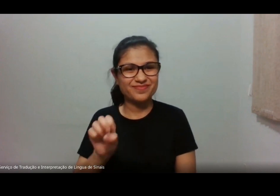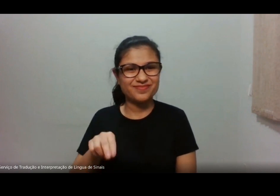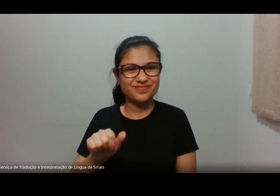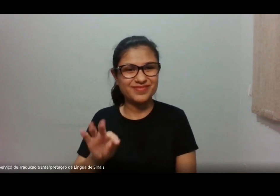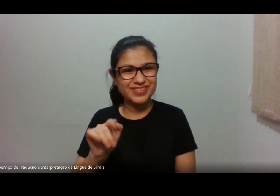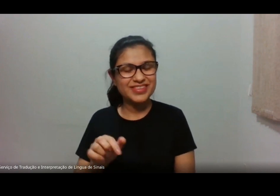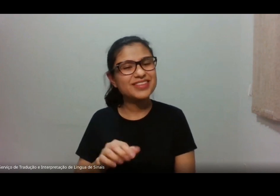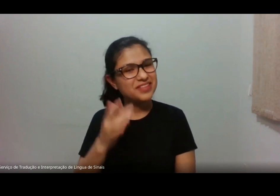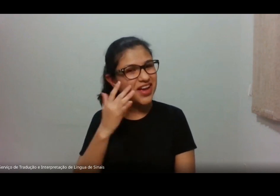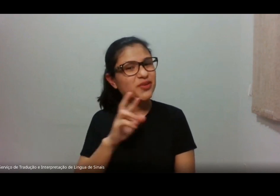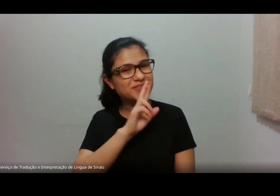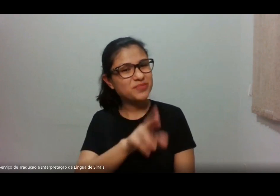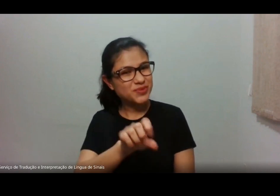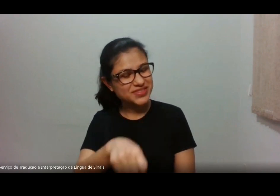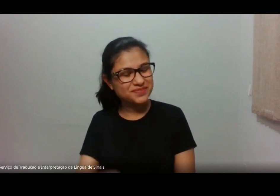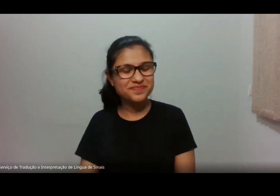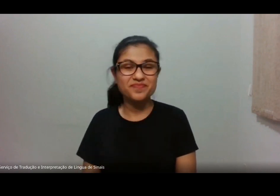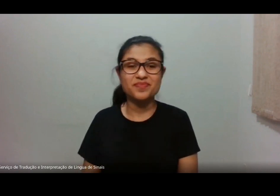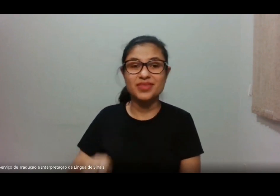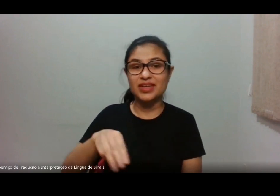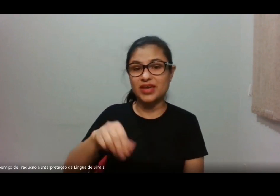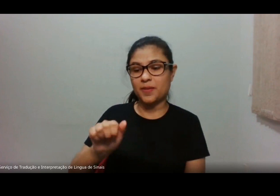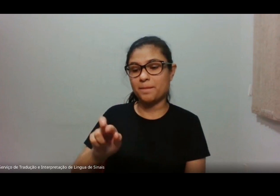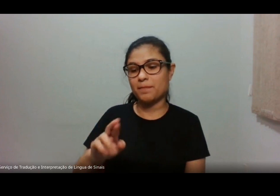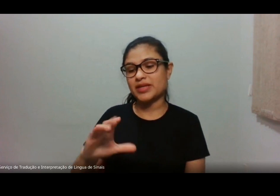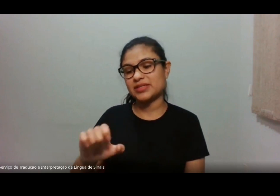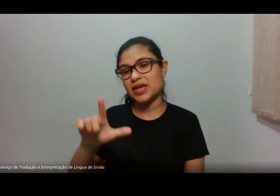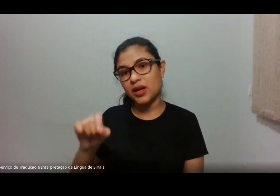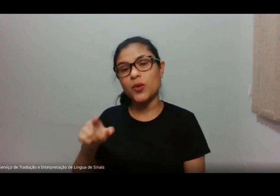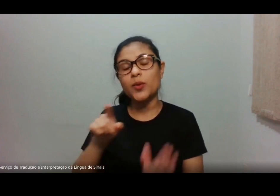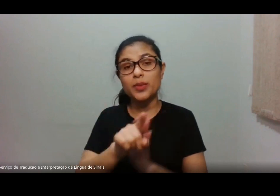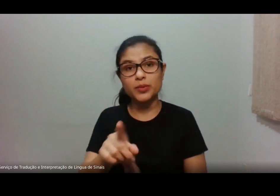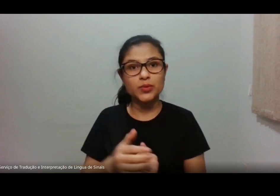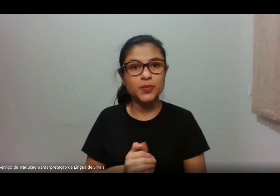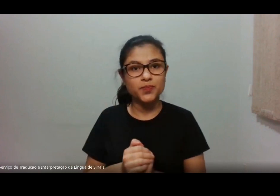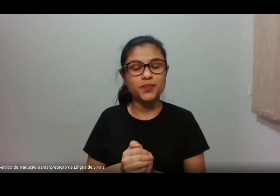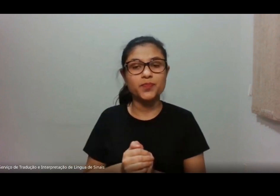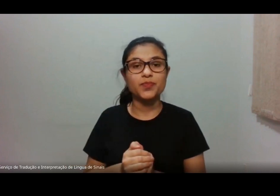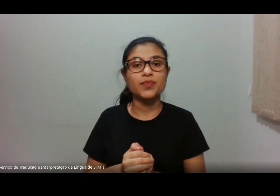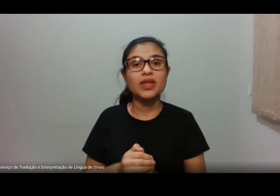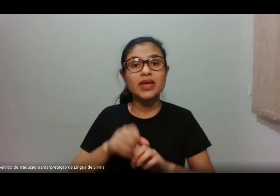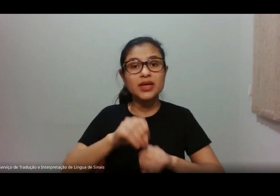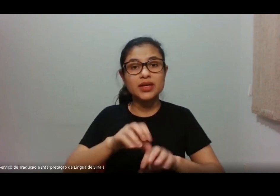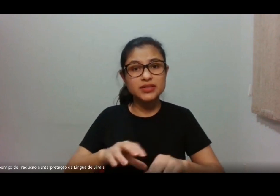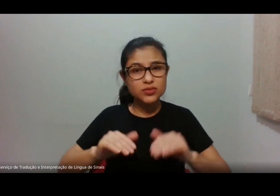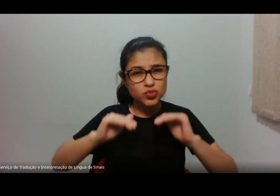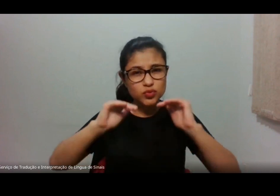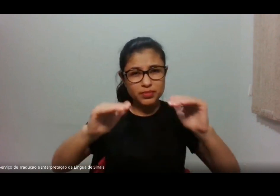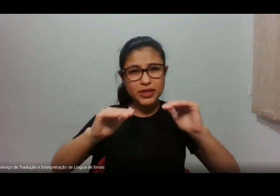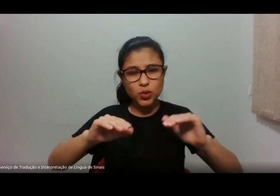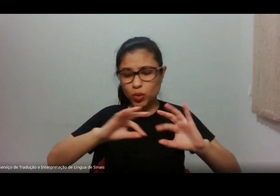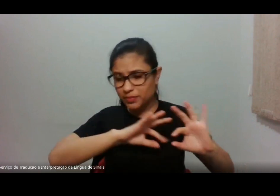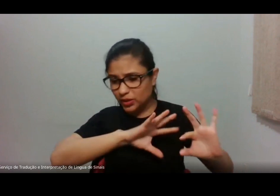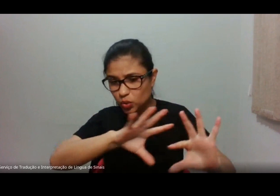Acredito que respondeu sim, professora. O Marcelo perguntou, a universalização do